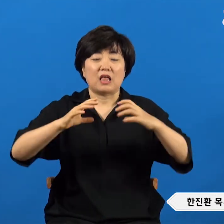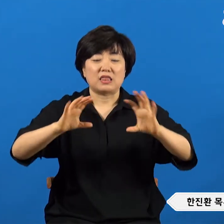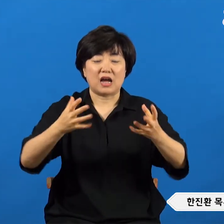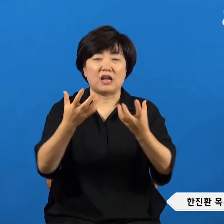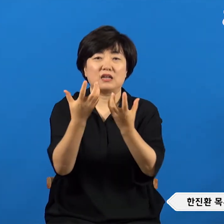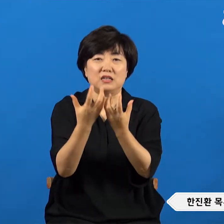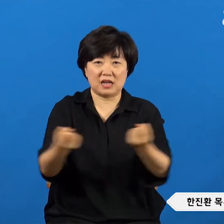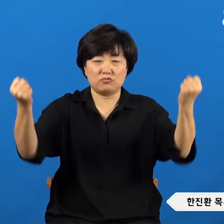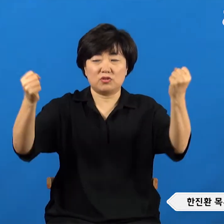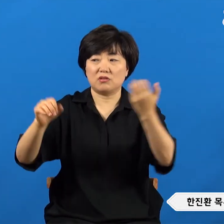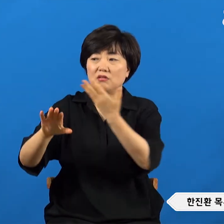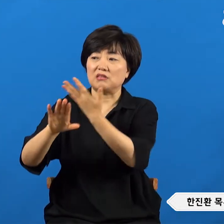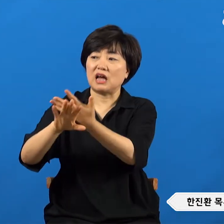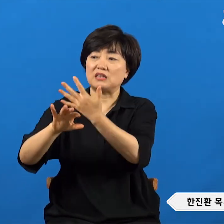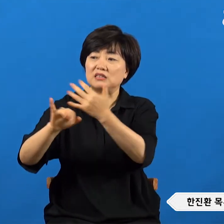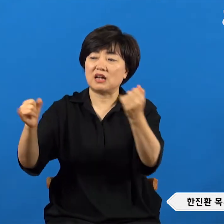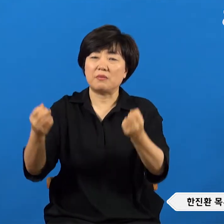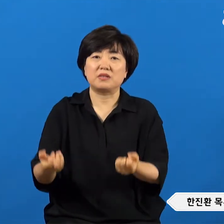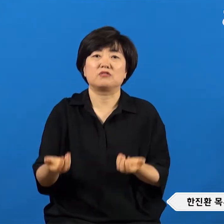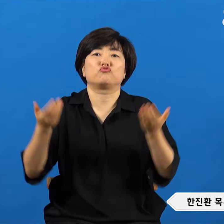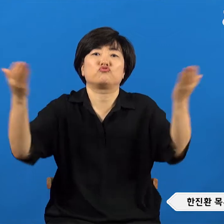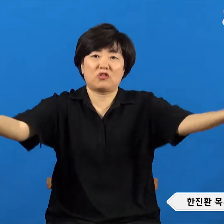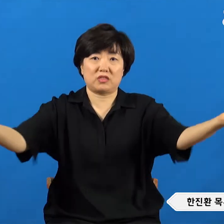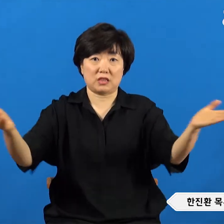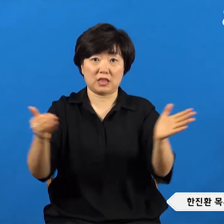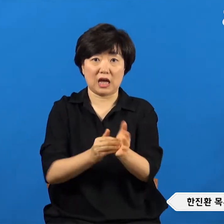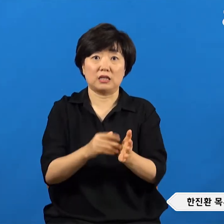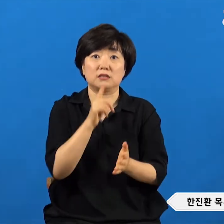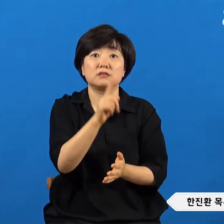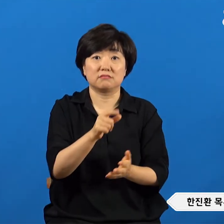다른 사람에게 주어버렸다 하는 뜻입니다.